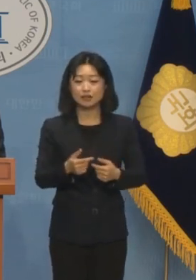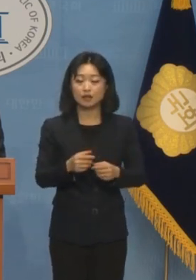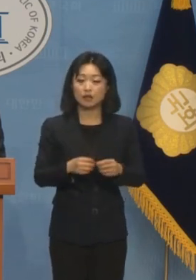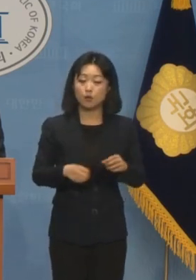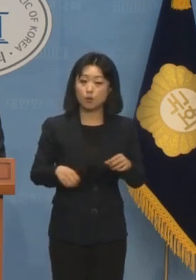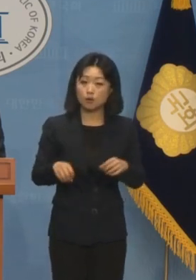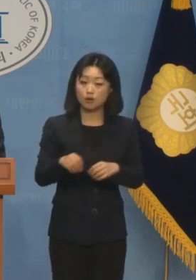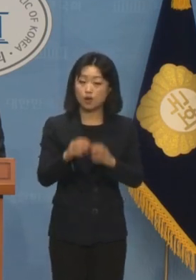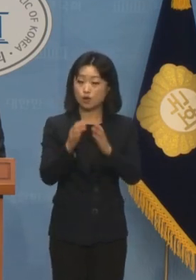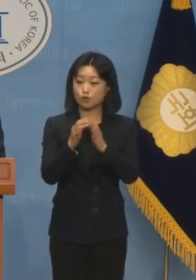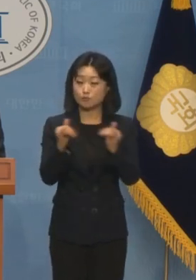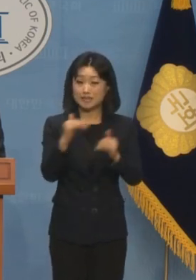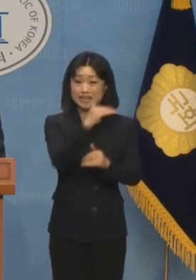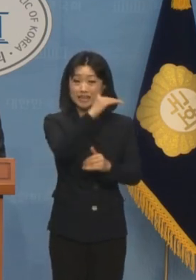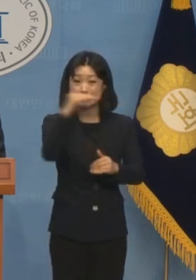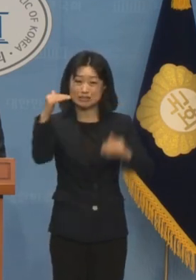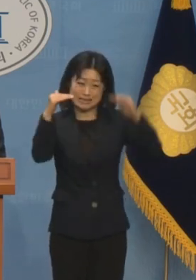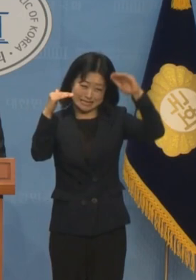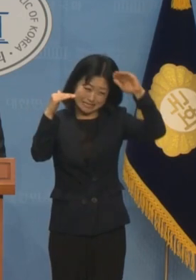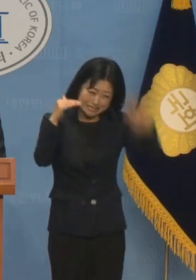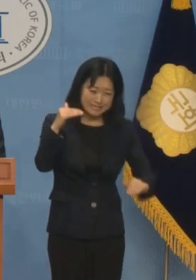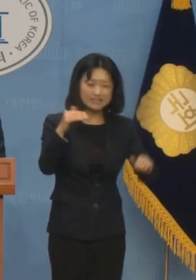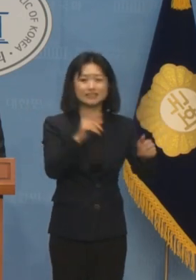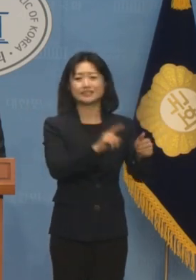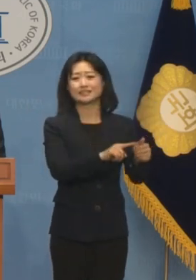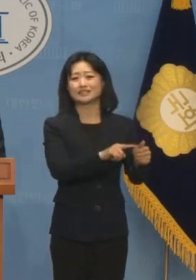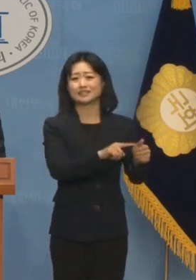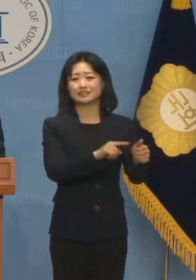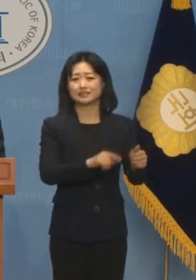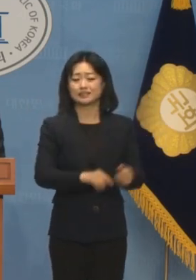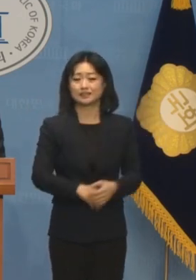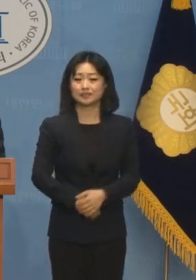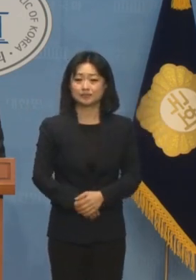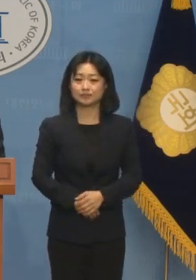오히려 국민 기준에 현저히 떨어지는 인사입니다.